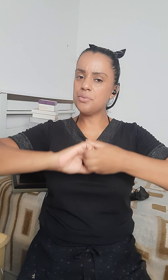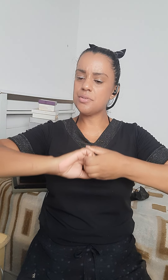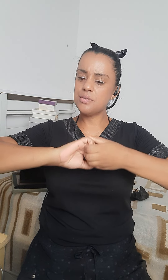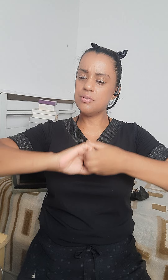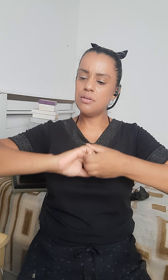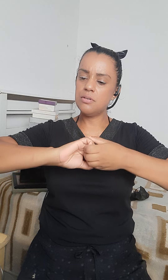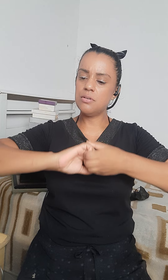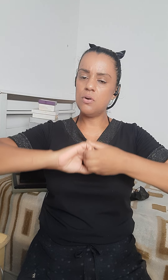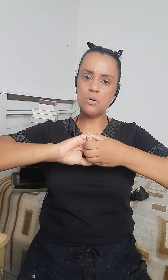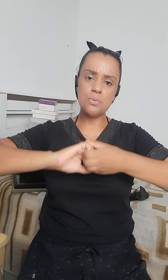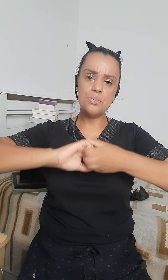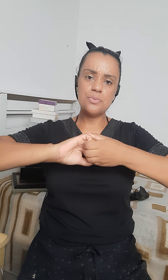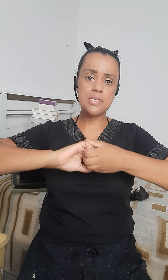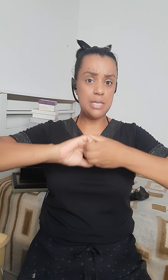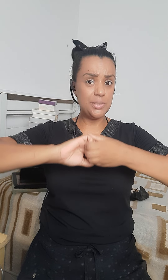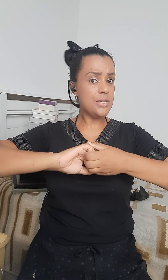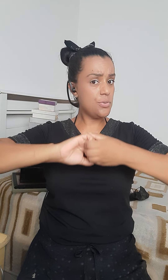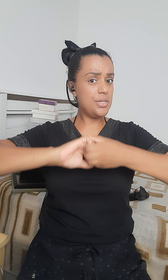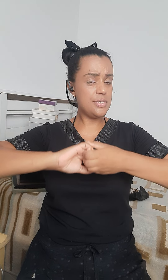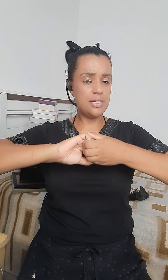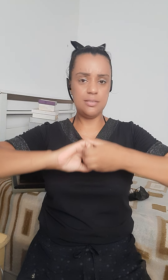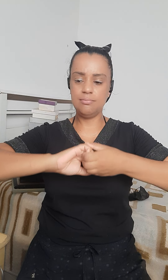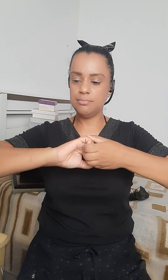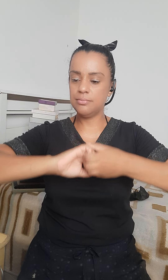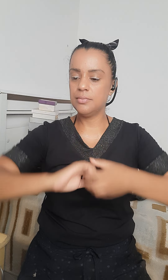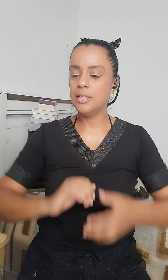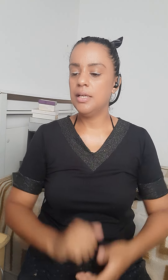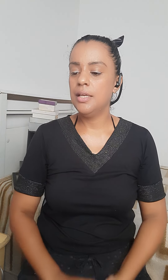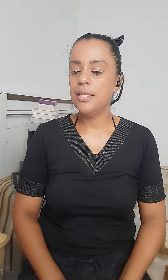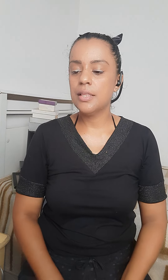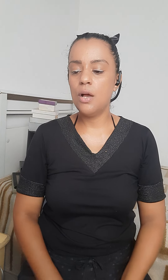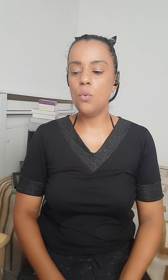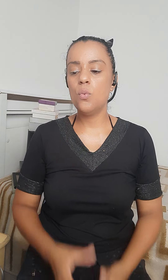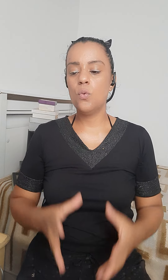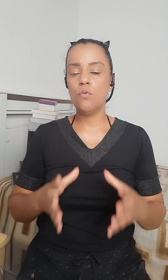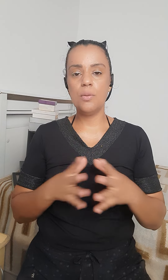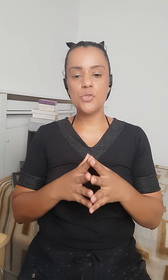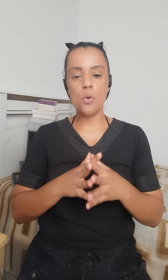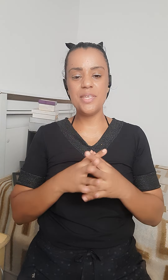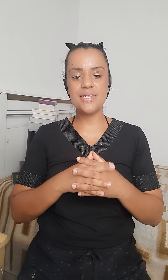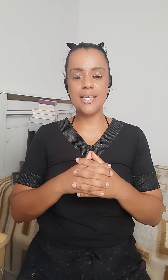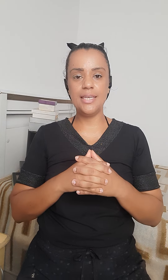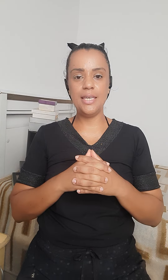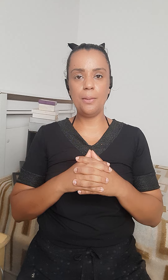Cumprimentos. Ou saudações, né? Então, vamos começar aqui